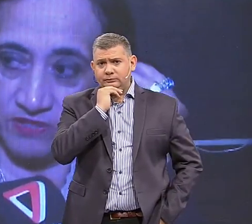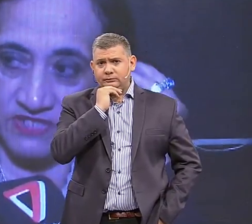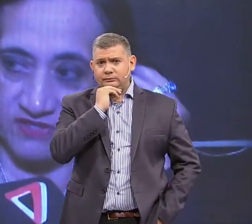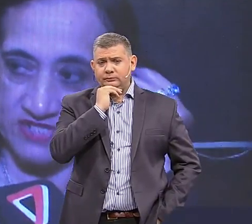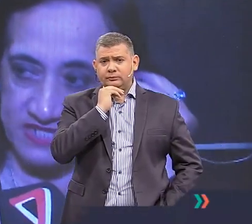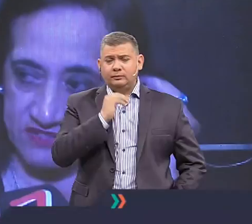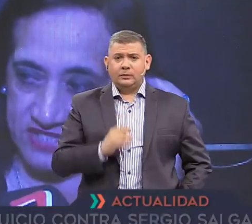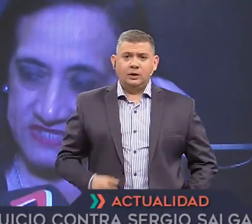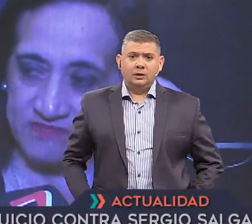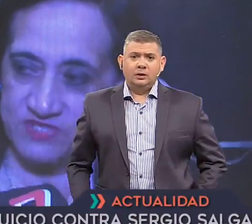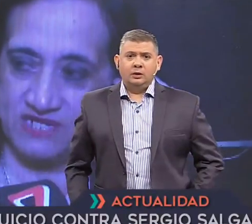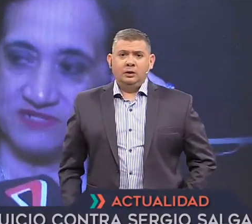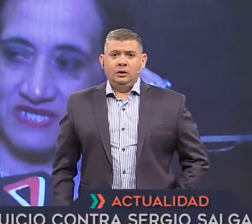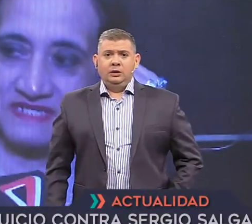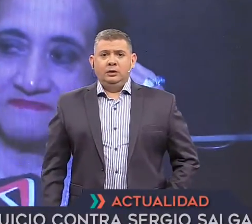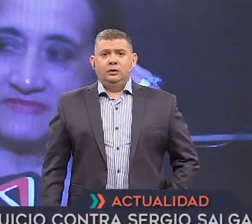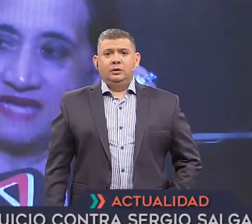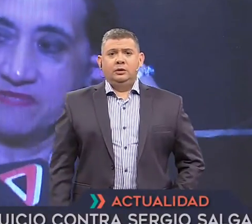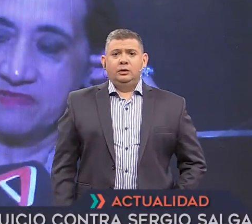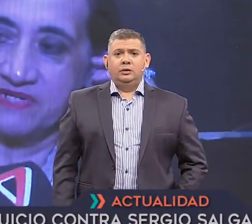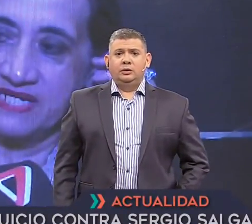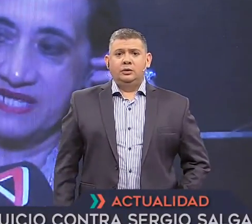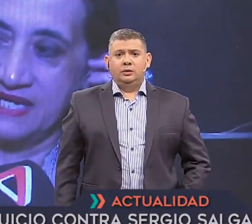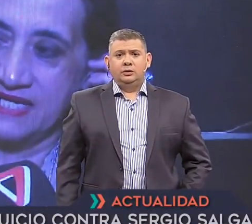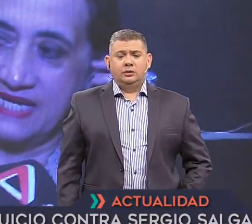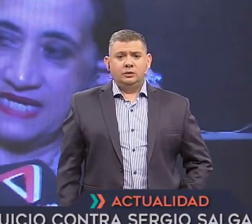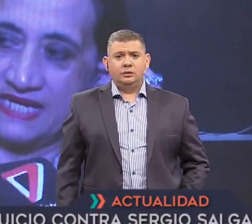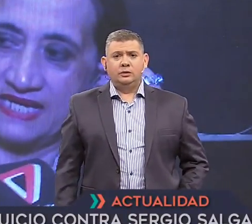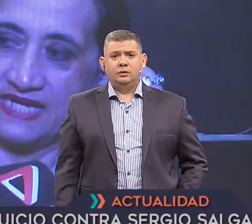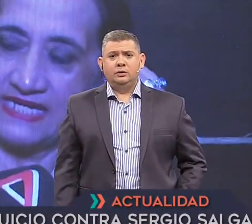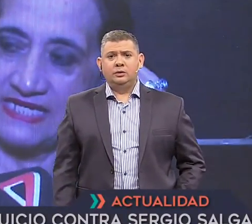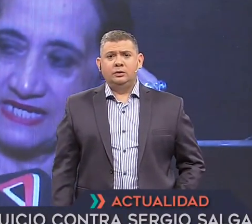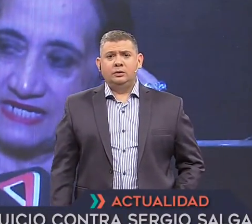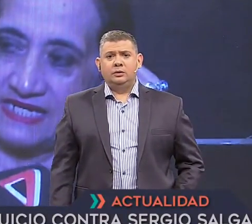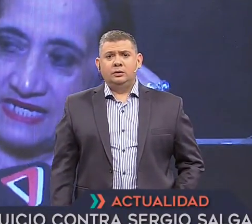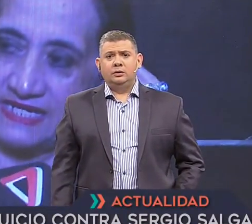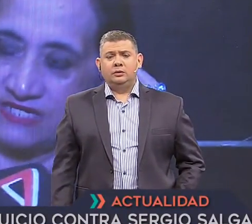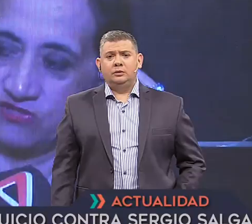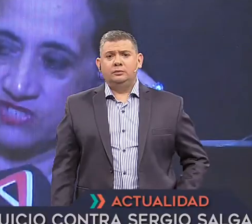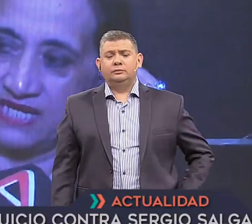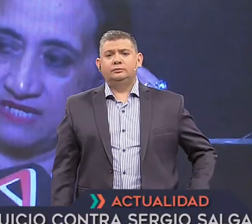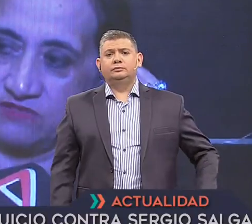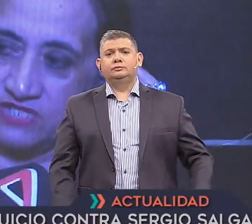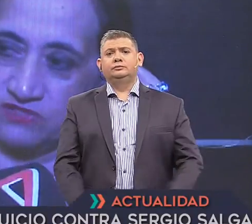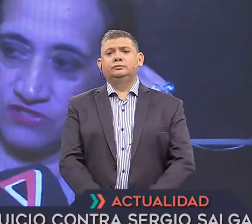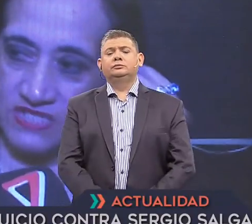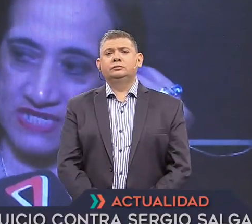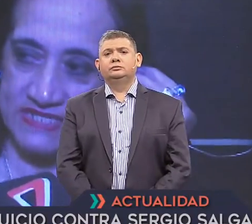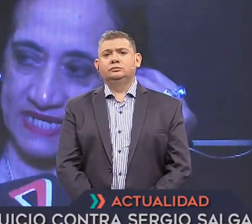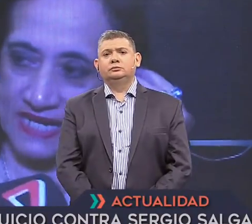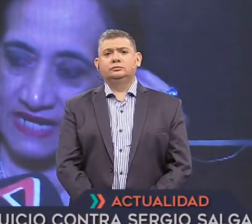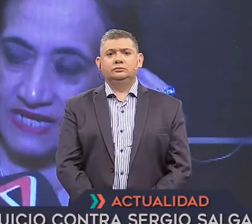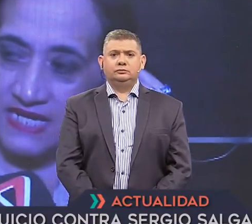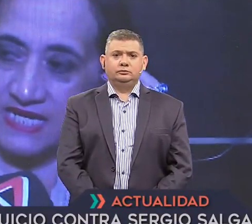Bueno, los vecinos de Santa Rosa dicen muchas cosas. Primero que nada, quieren que todo salga a la luz, que todo